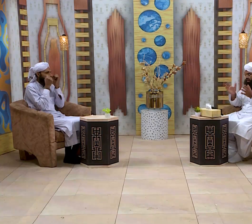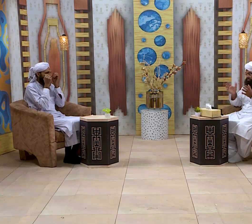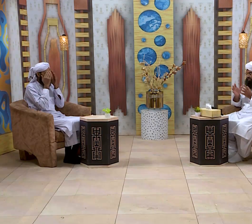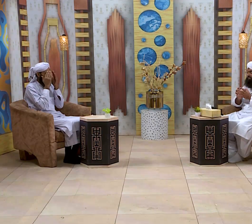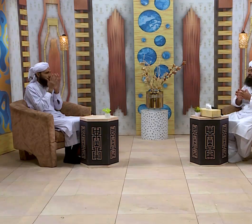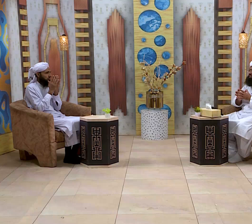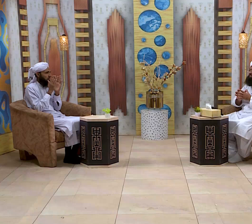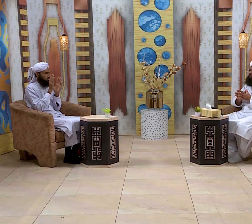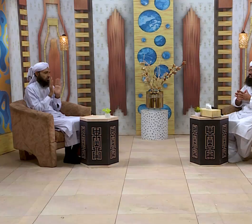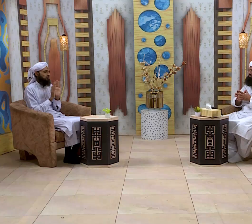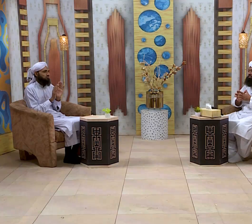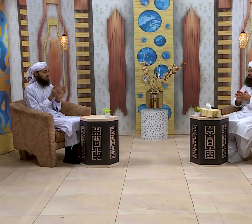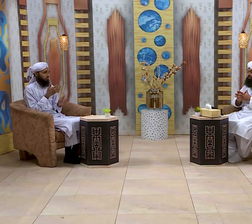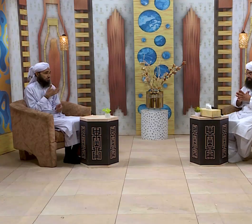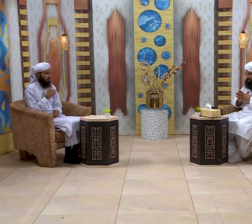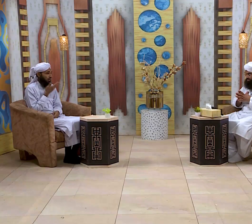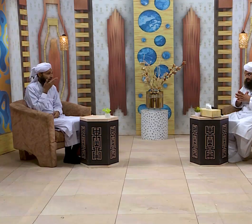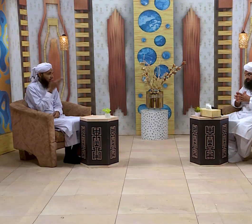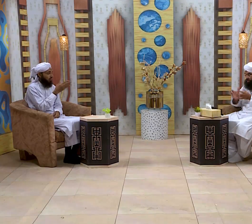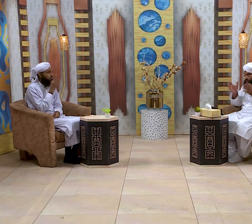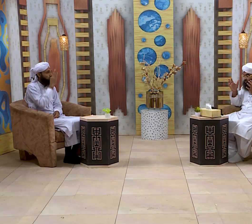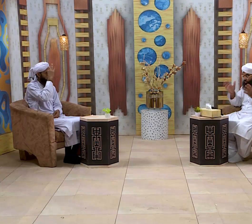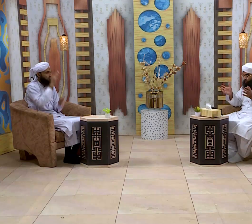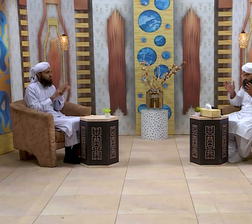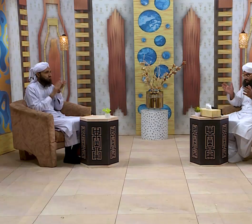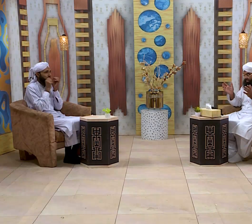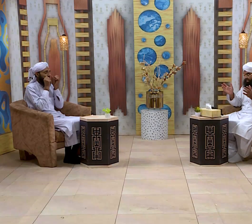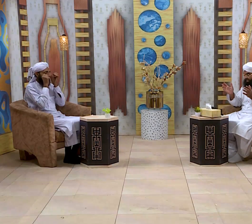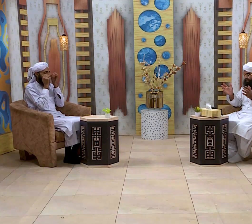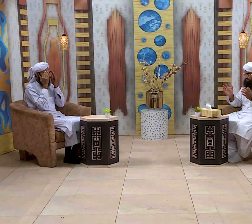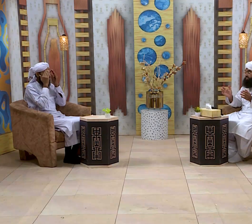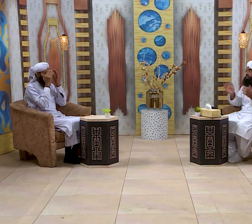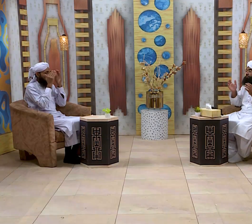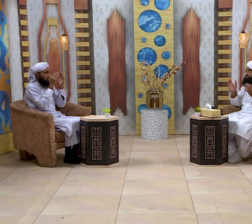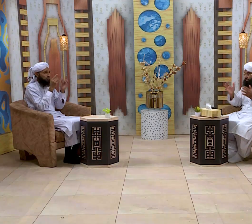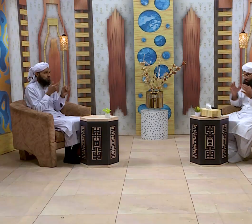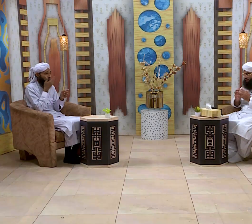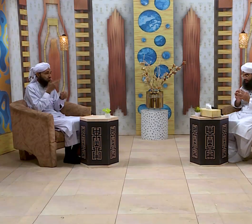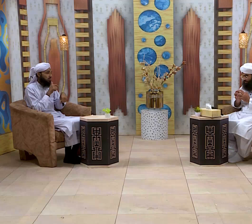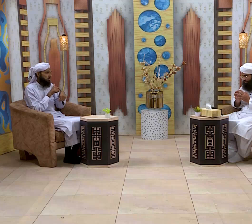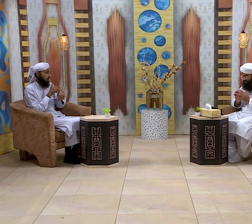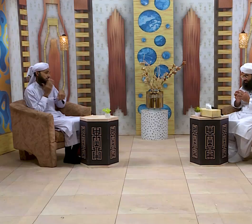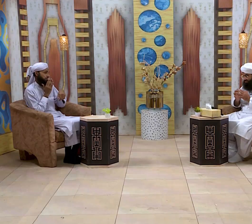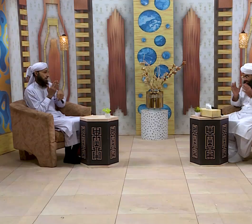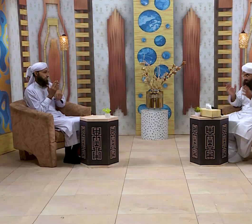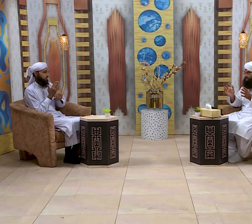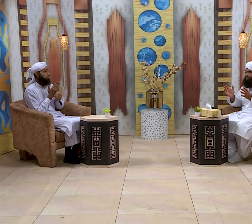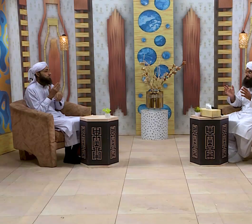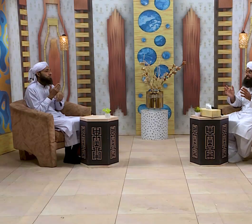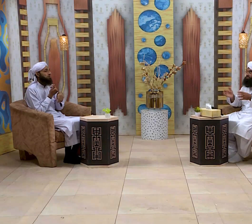صلی اللہ علیہ وآلہ وصحبہ وسلم پر درود پڑھنے کے لیے کتنا وقت مقرر کروں؟ فرمایا